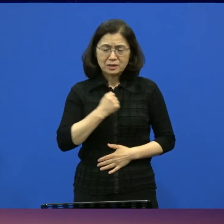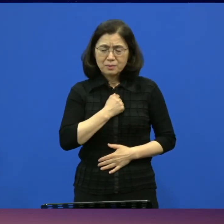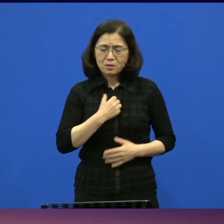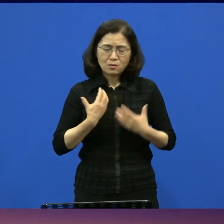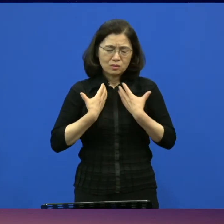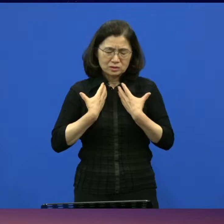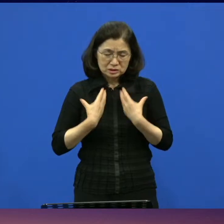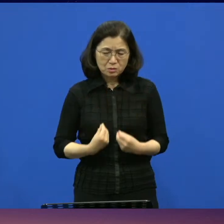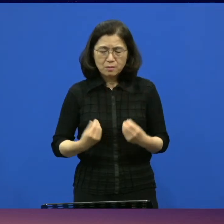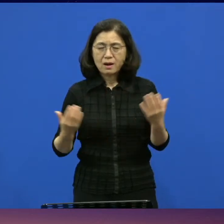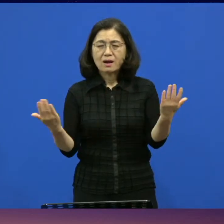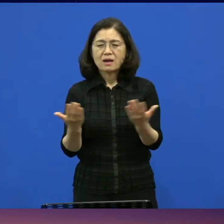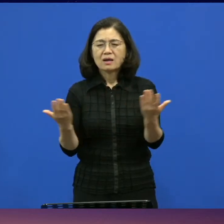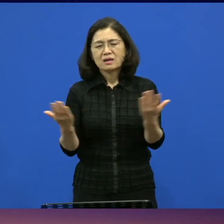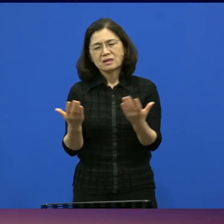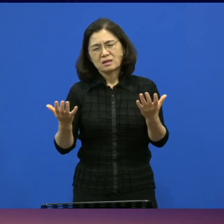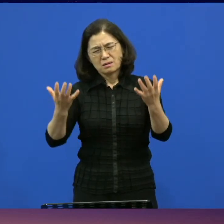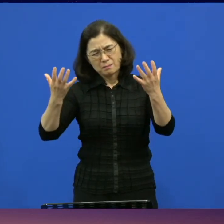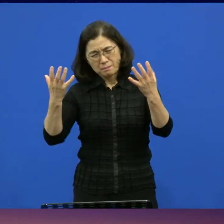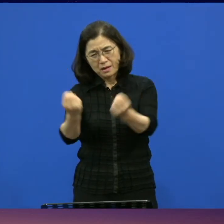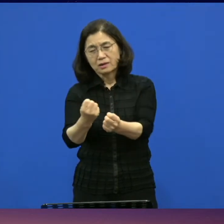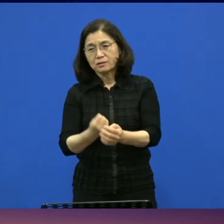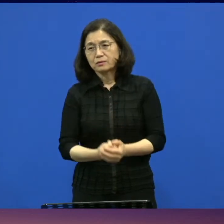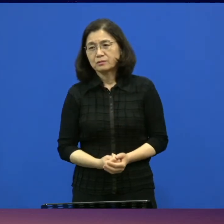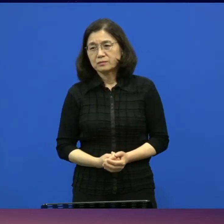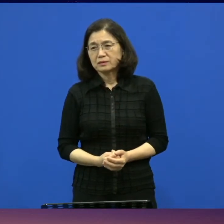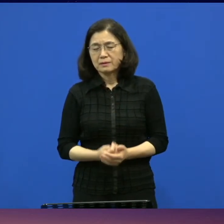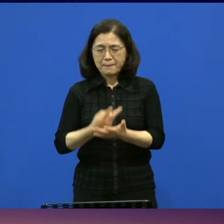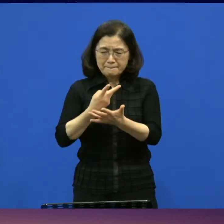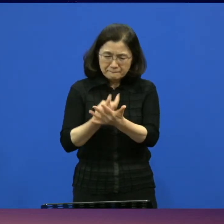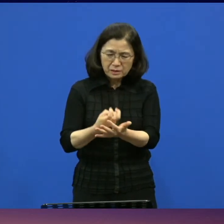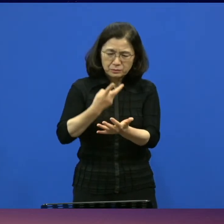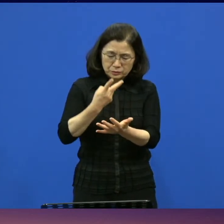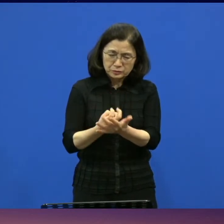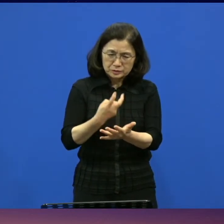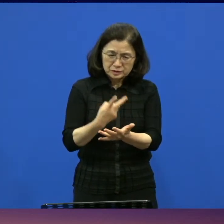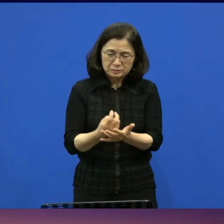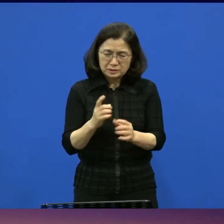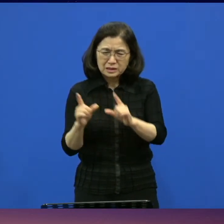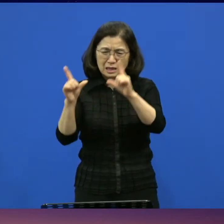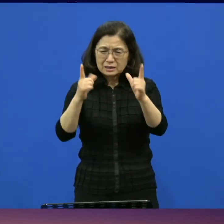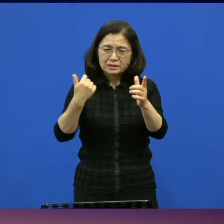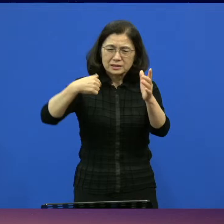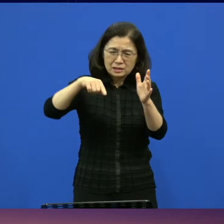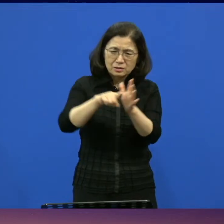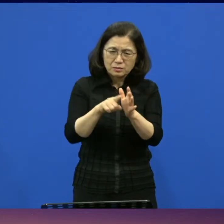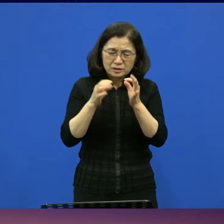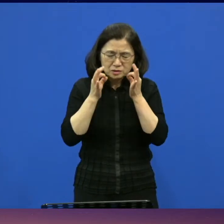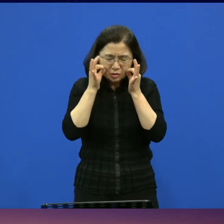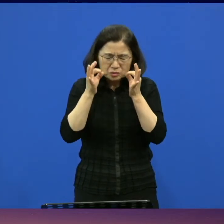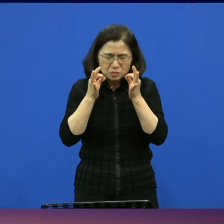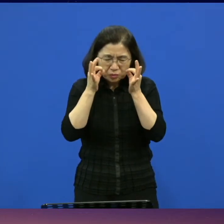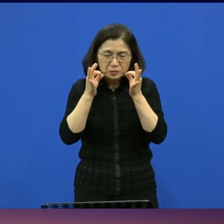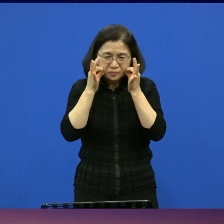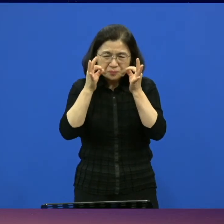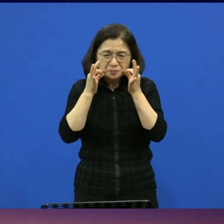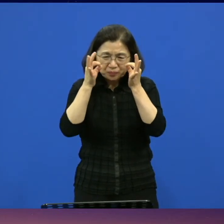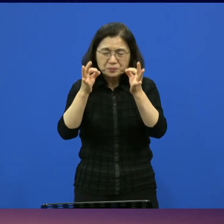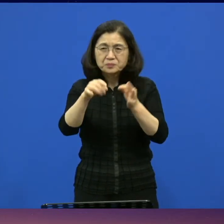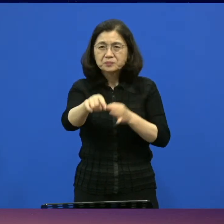그냥 발악을 하는 거죠. 발버둥을 치는 거예요. 살려고 애를 쓰고 생존 자체도 힘들고.